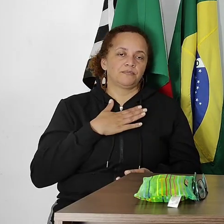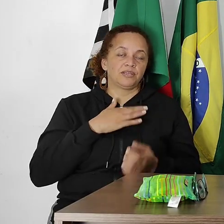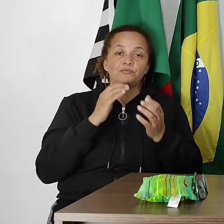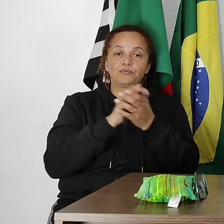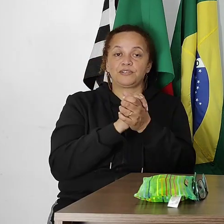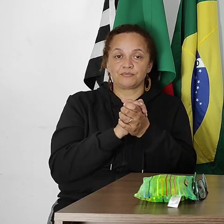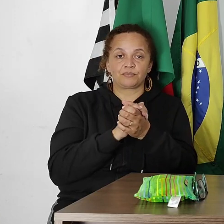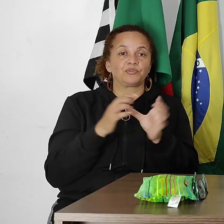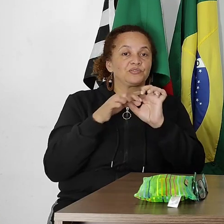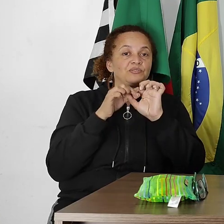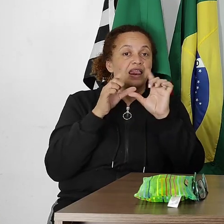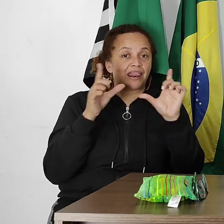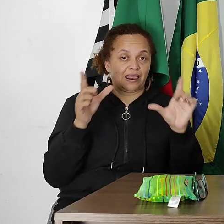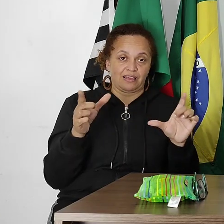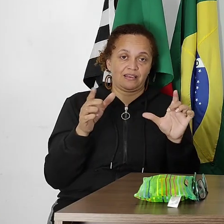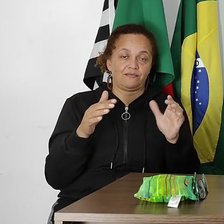estava